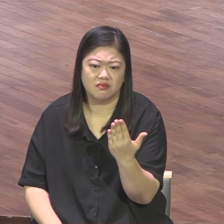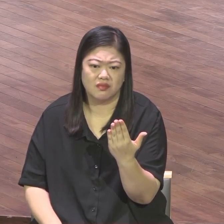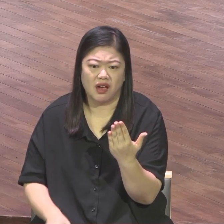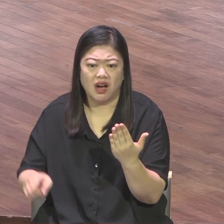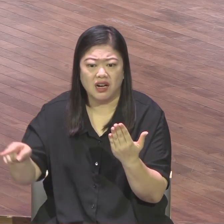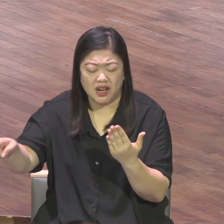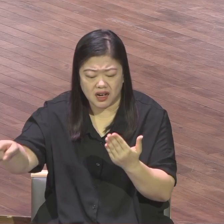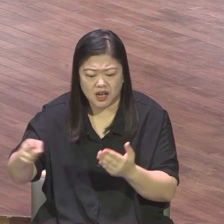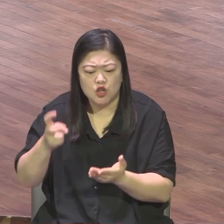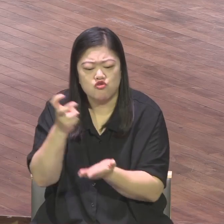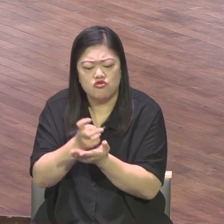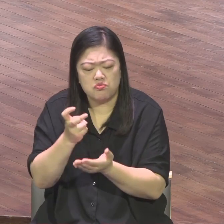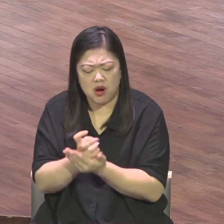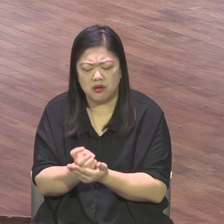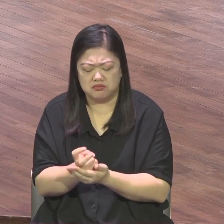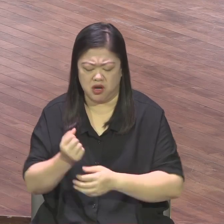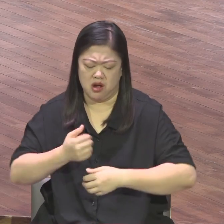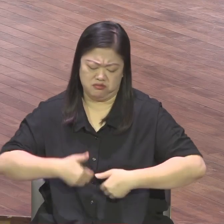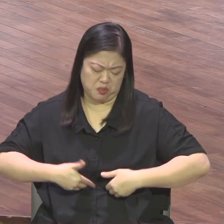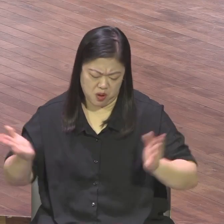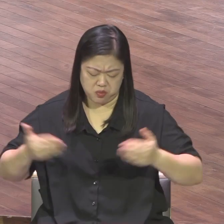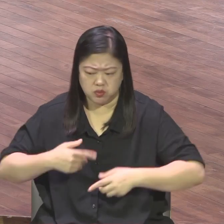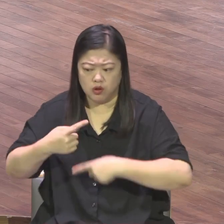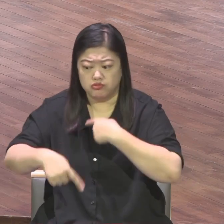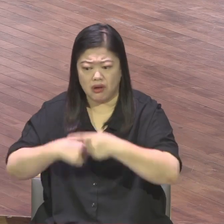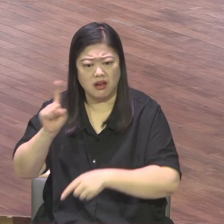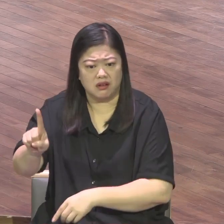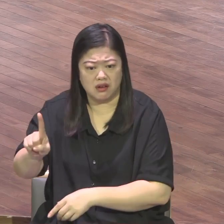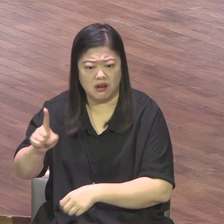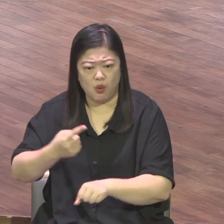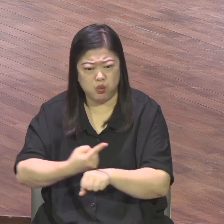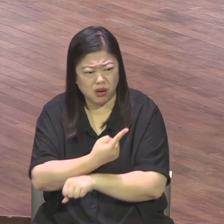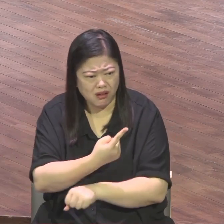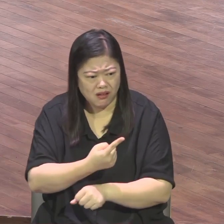죄가 하나도 없다 이 말이죠. 로마법에 의해서.